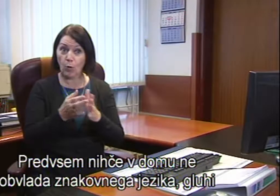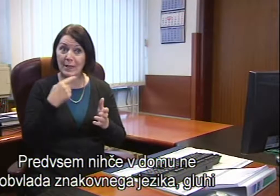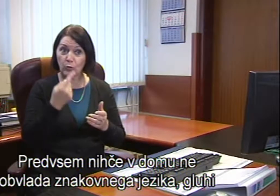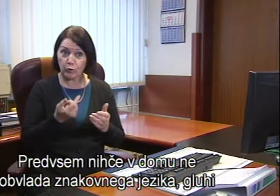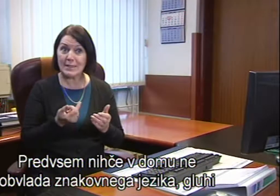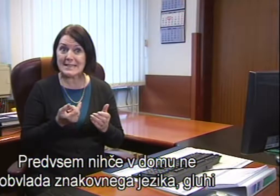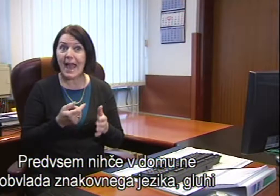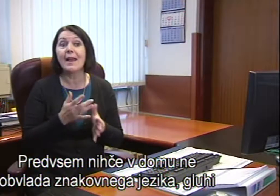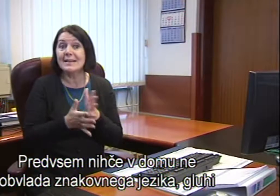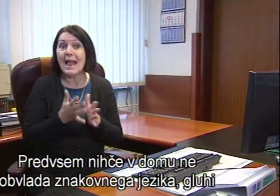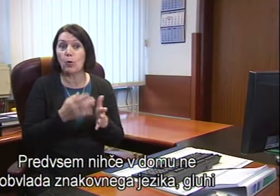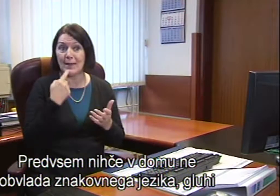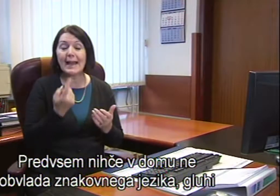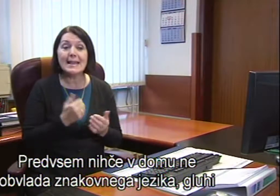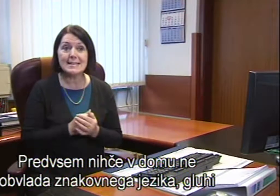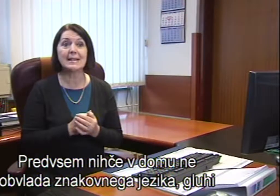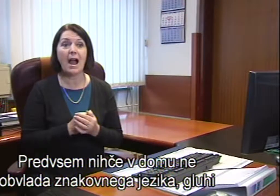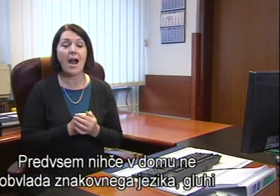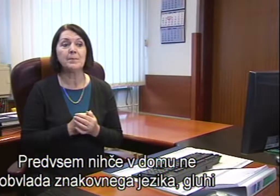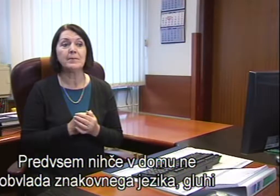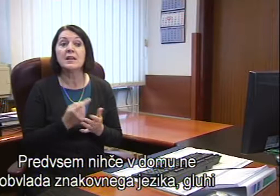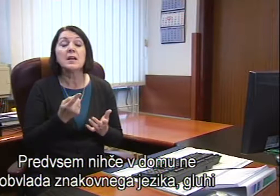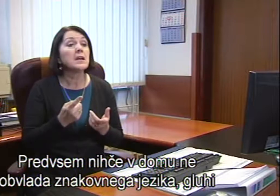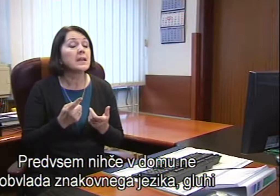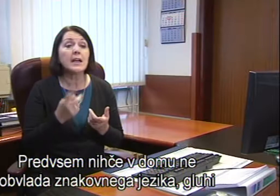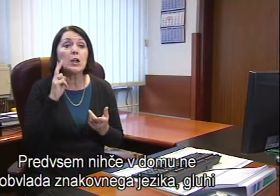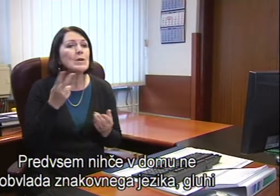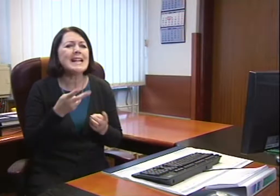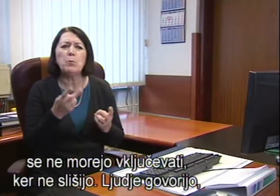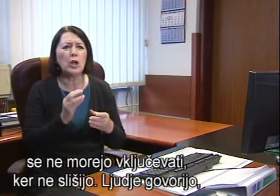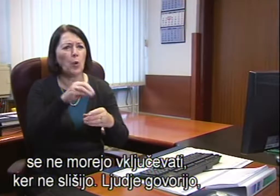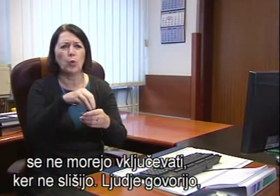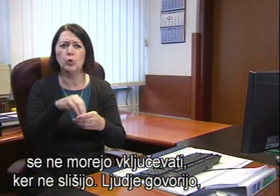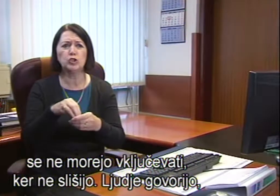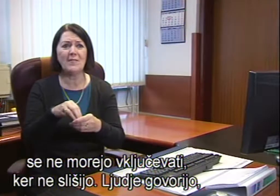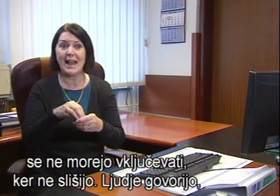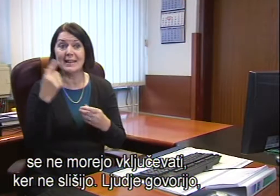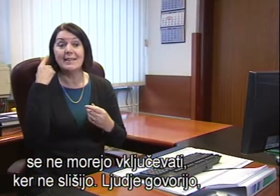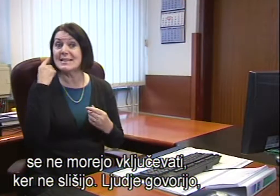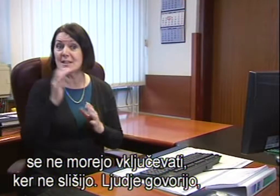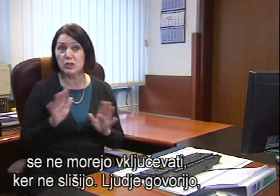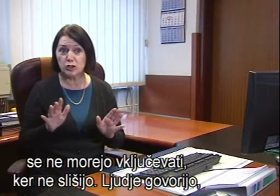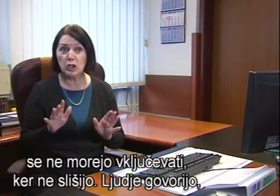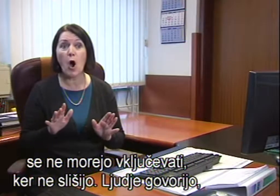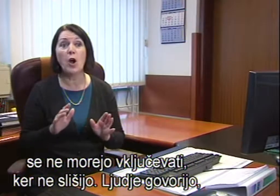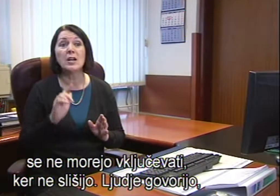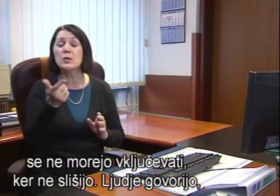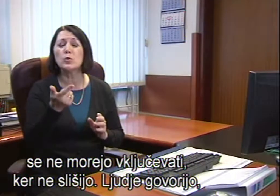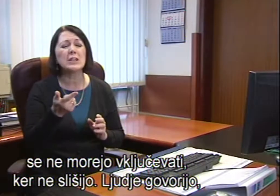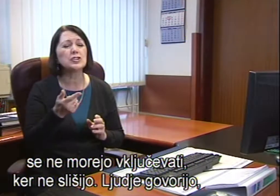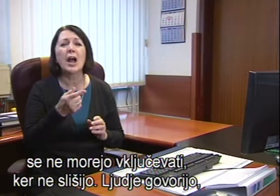obvlada znakovne govorice, znakovnega jezika. Gluhi se ne morejo vključevati, ne